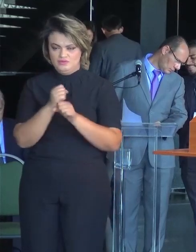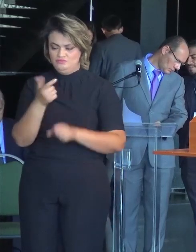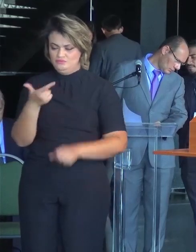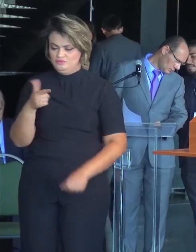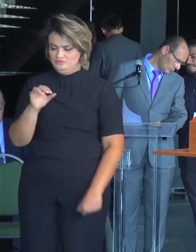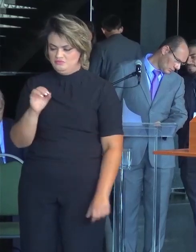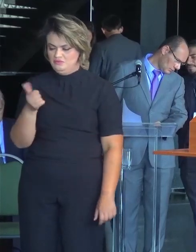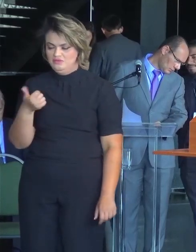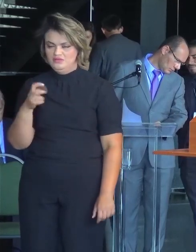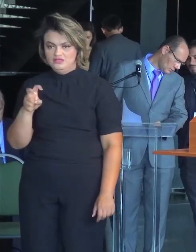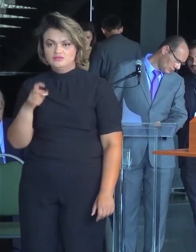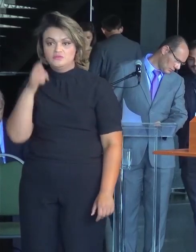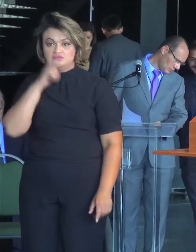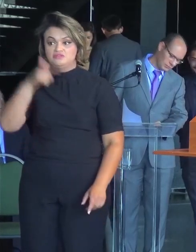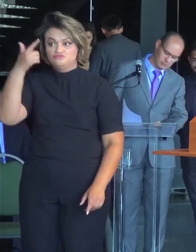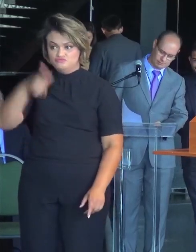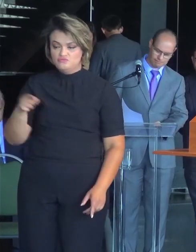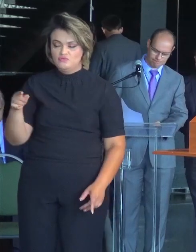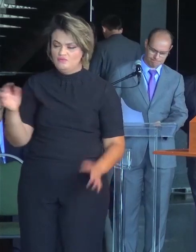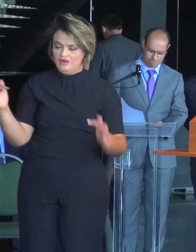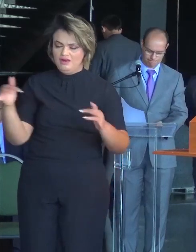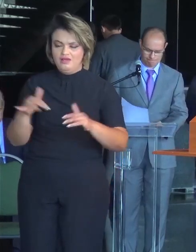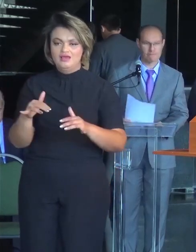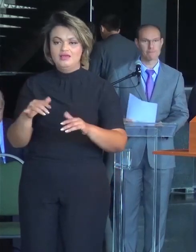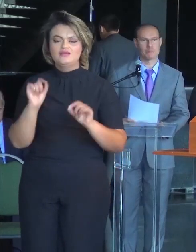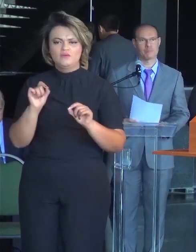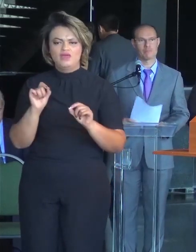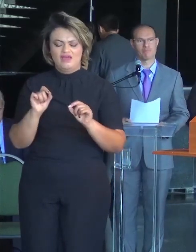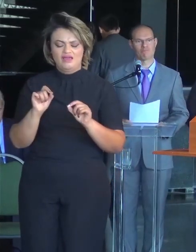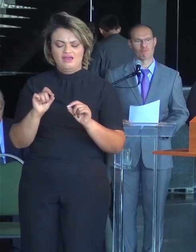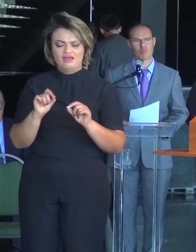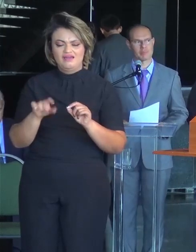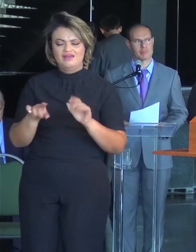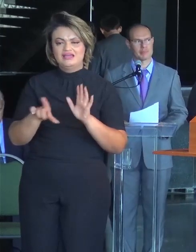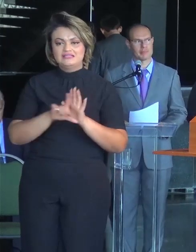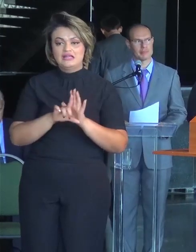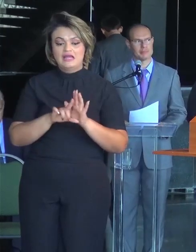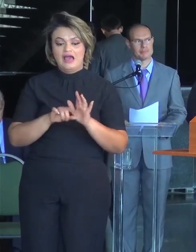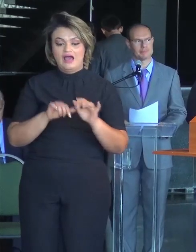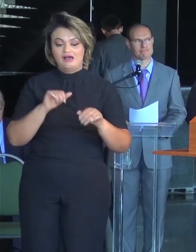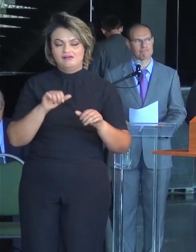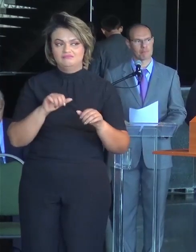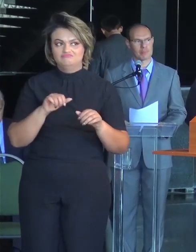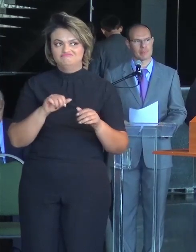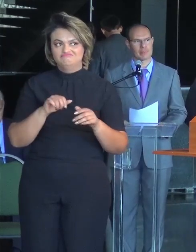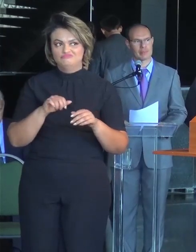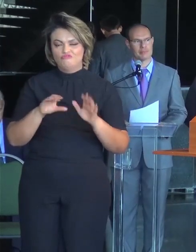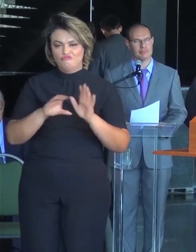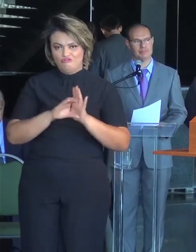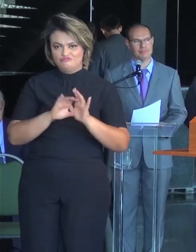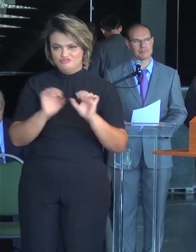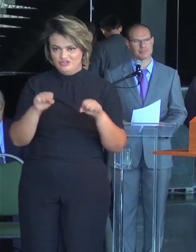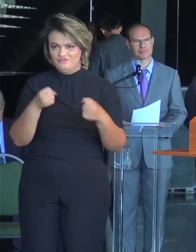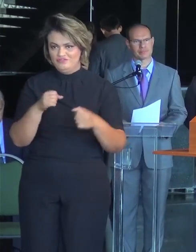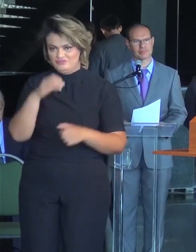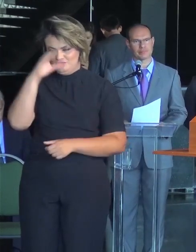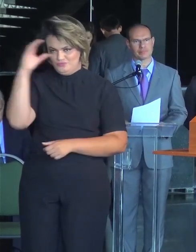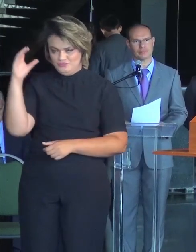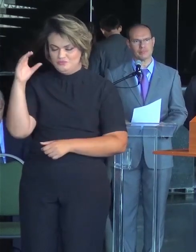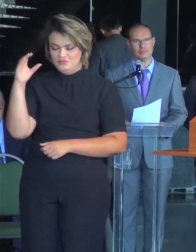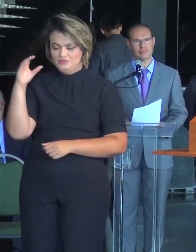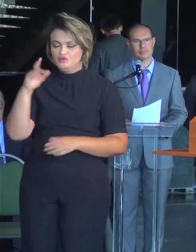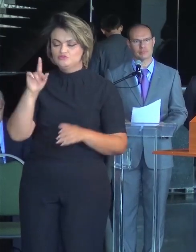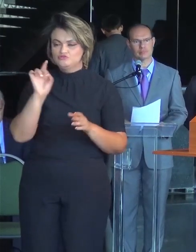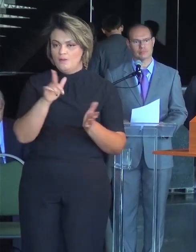se refere à atualização do Código de Defesa do Consumidor para o mundo digital. A